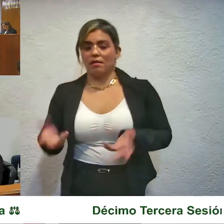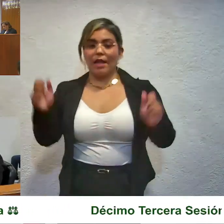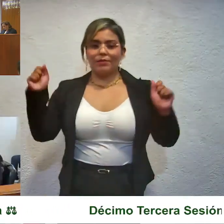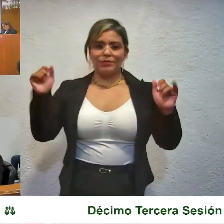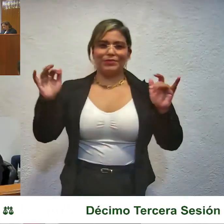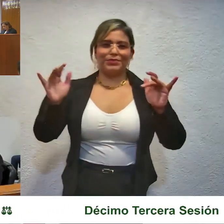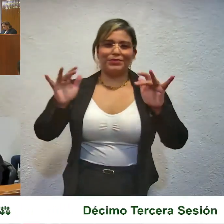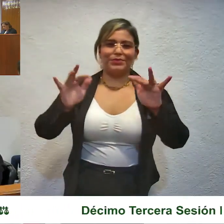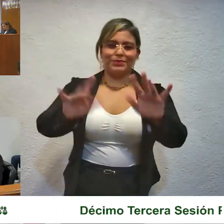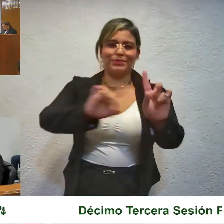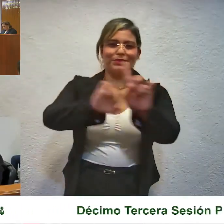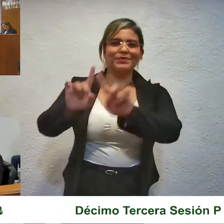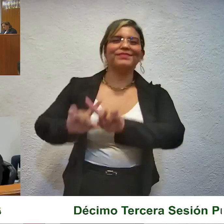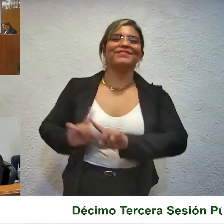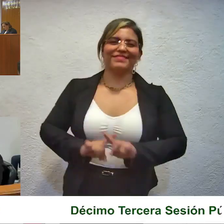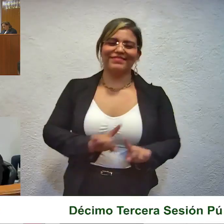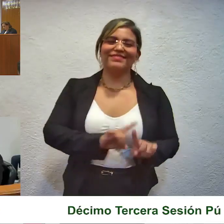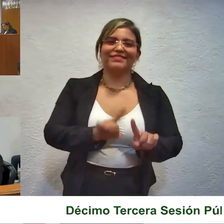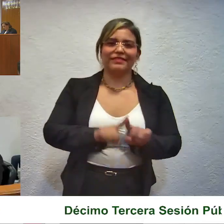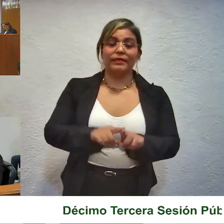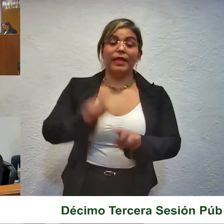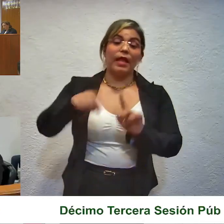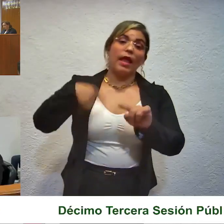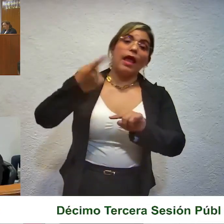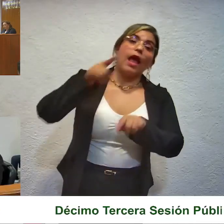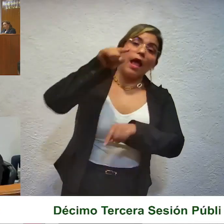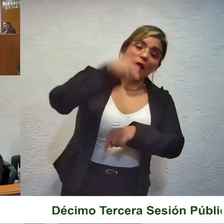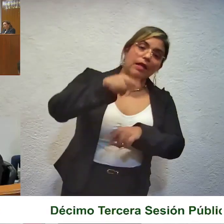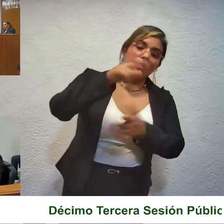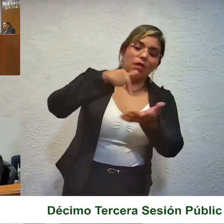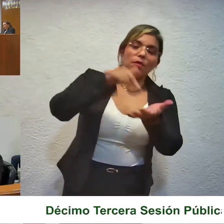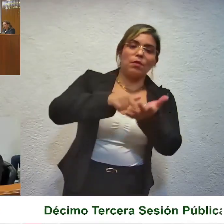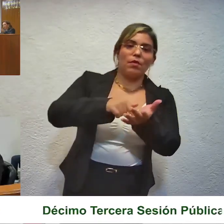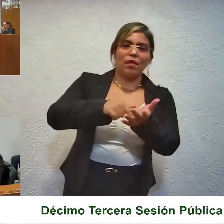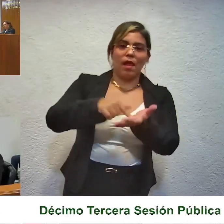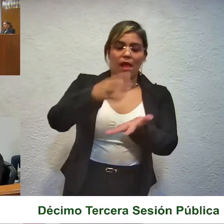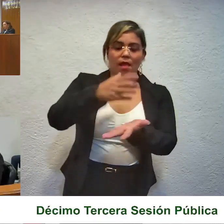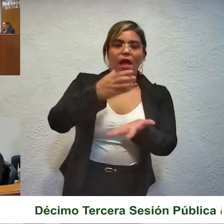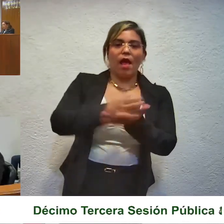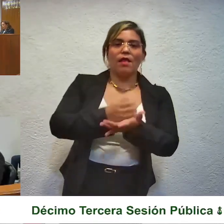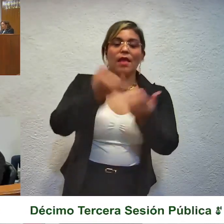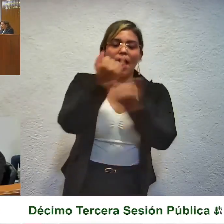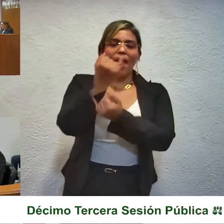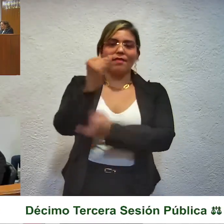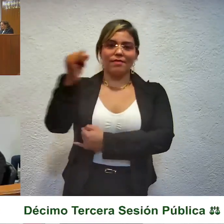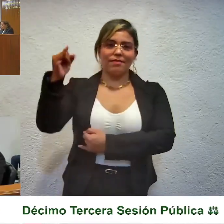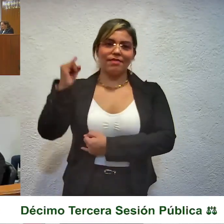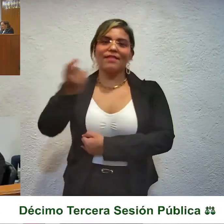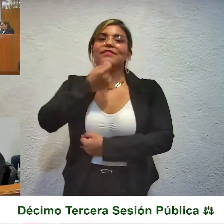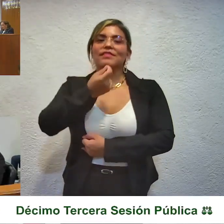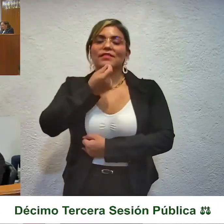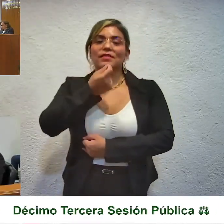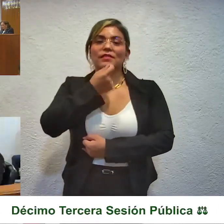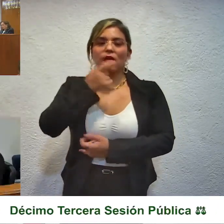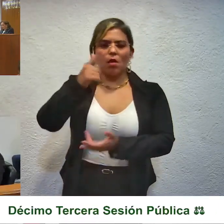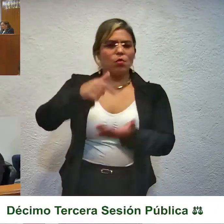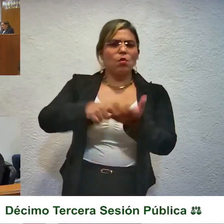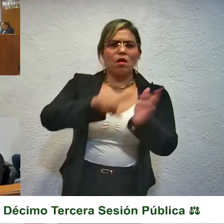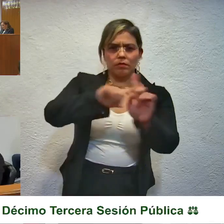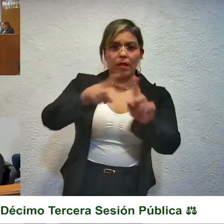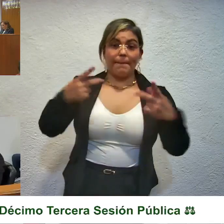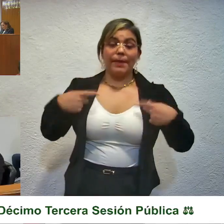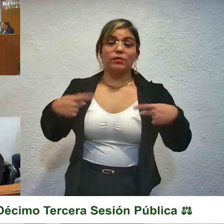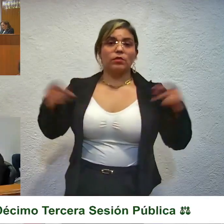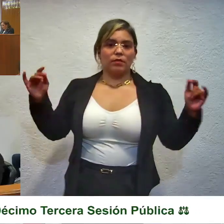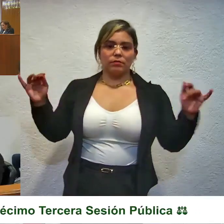y difundirla al menos en la sede de la delegación de la colonia Jardín de Niños en los lugares públicos de mayor